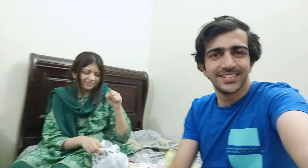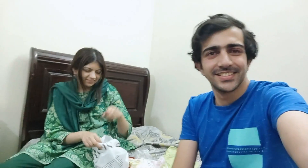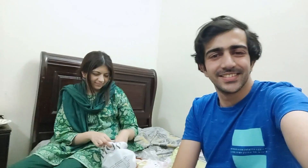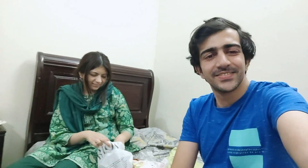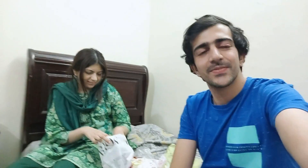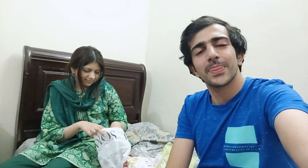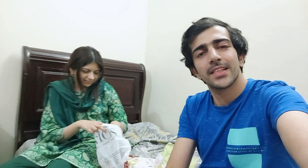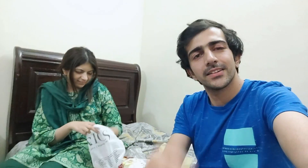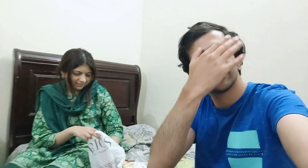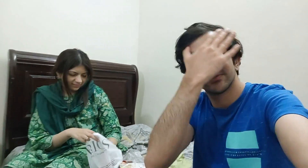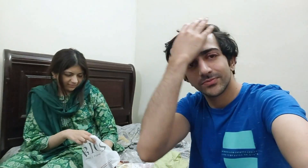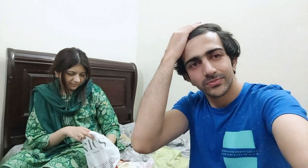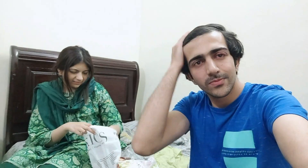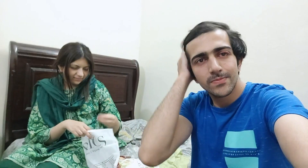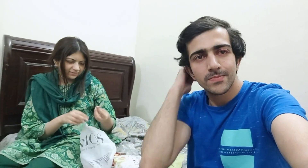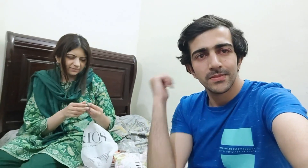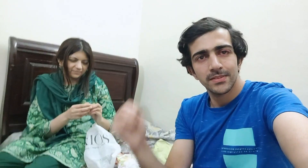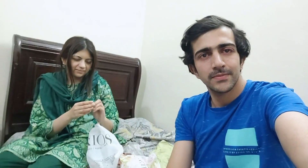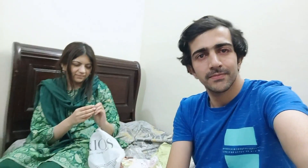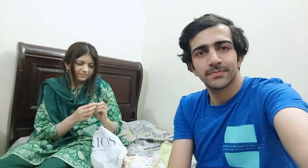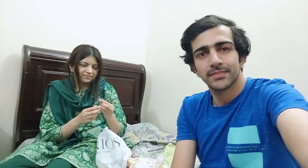है कान के पीछे से।